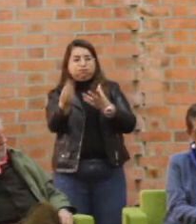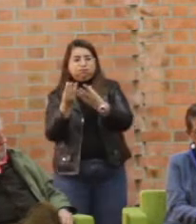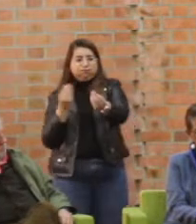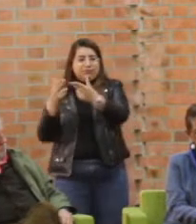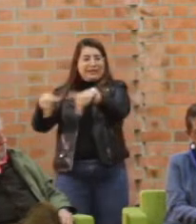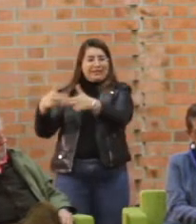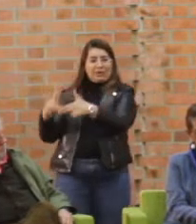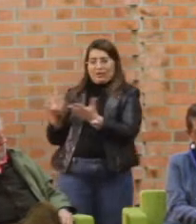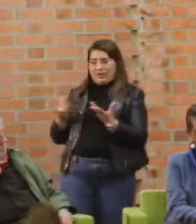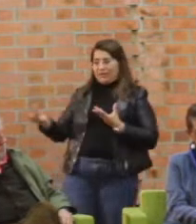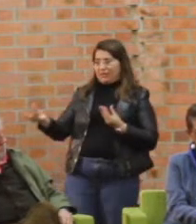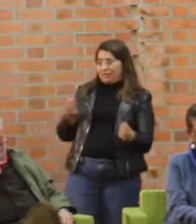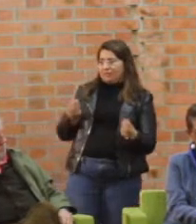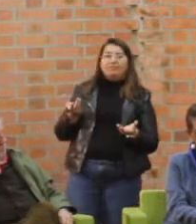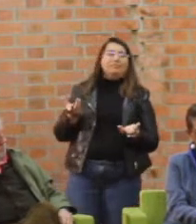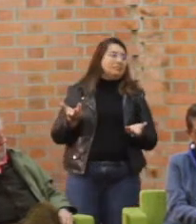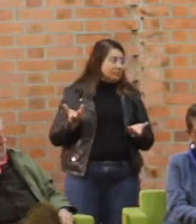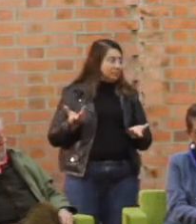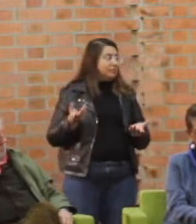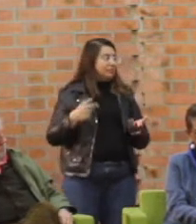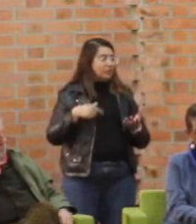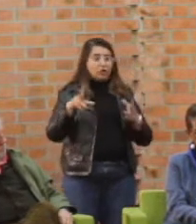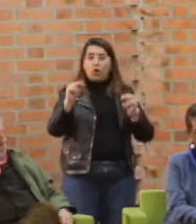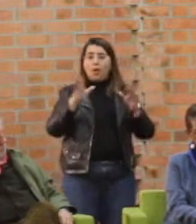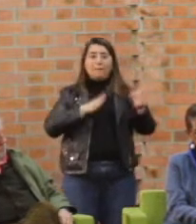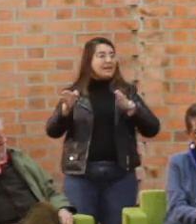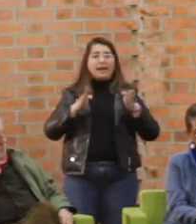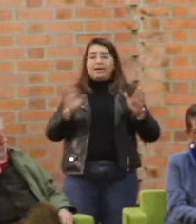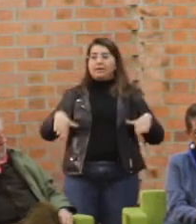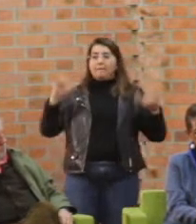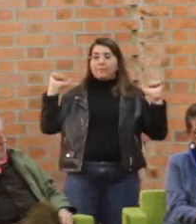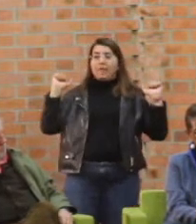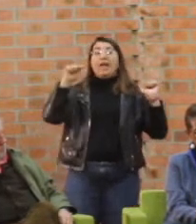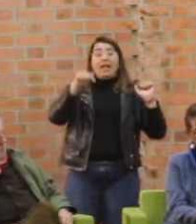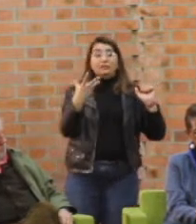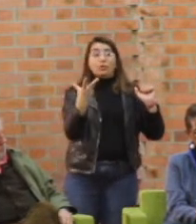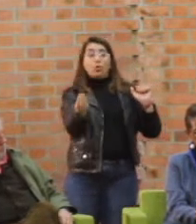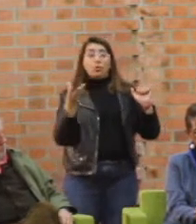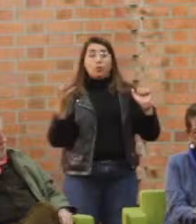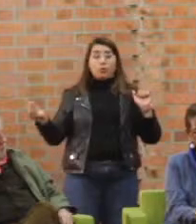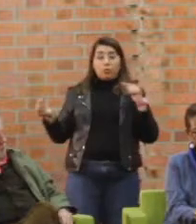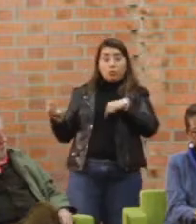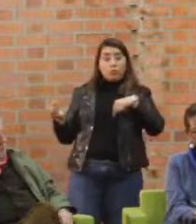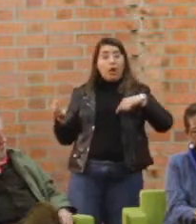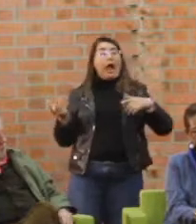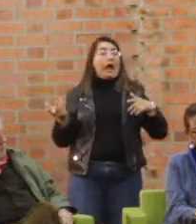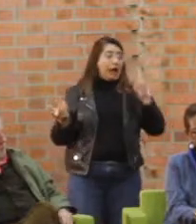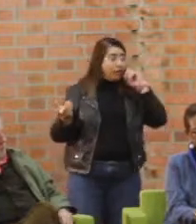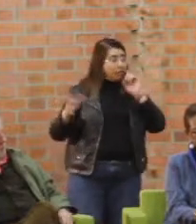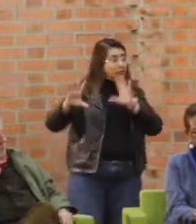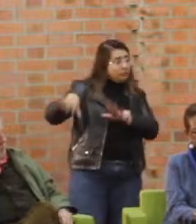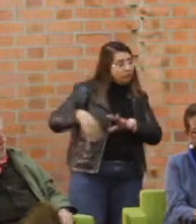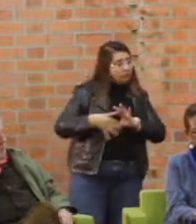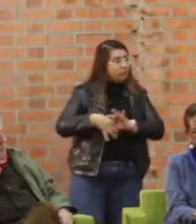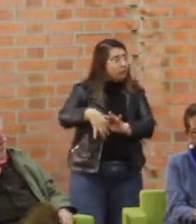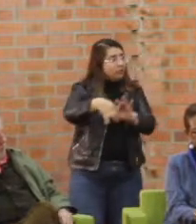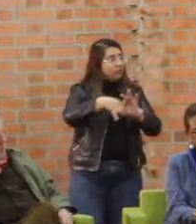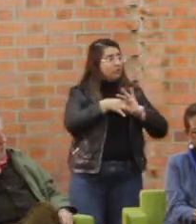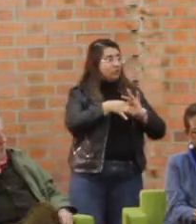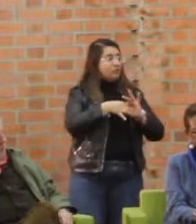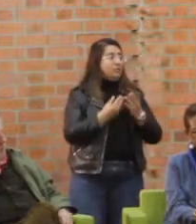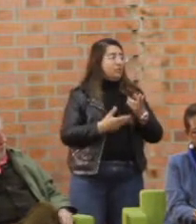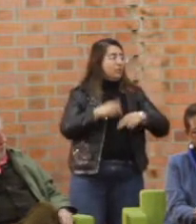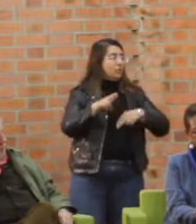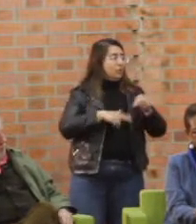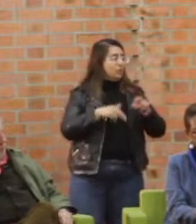en los hombres trans en las personas no binarias nos invita a pensar desde el capacitismo y de también desde también las personas migrantes